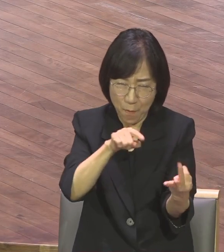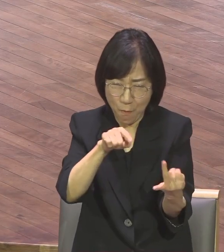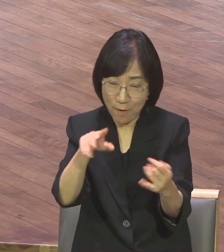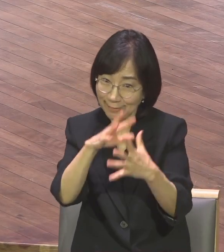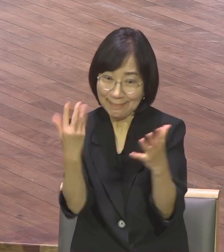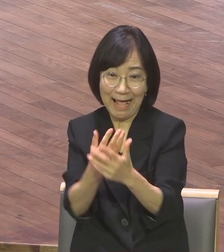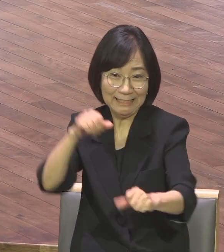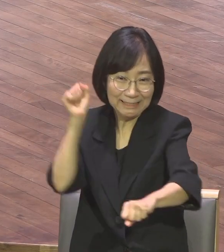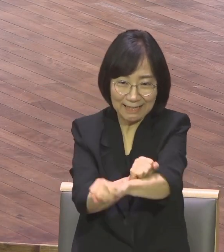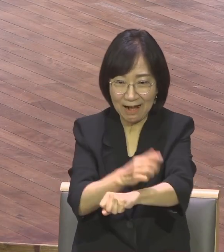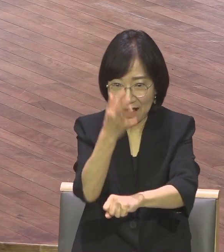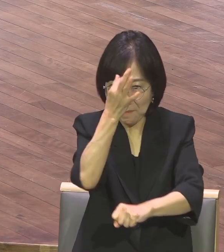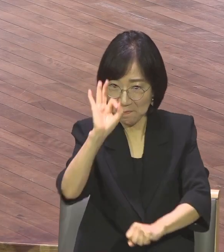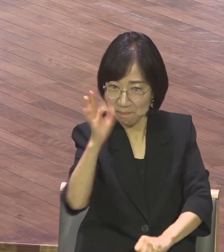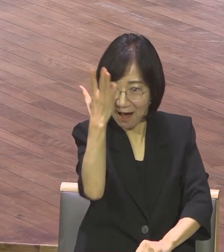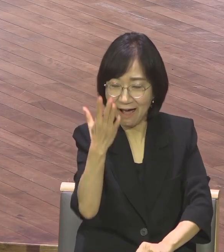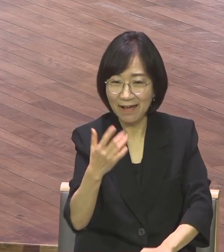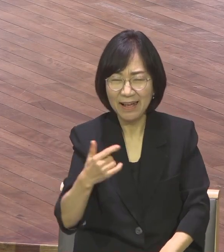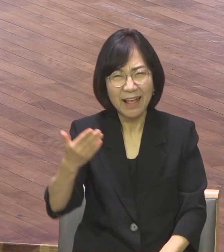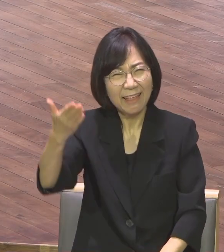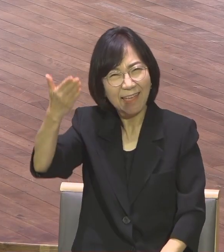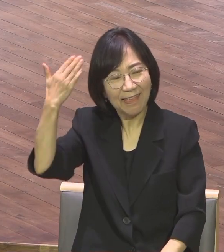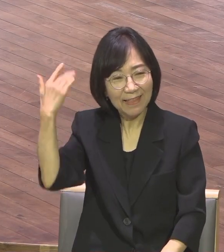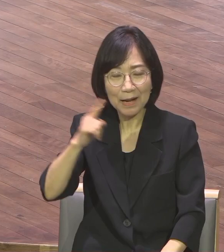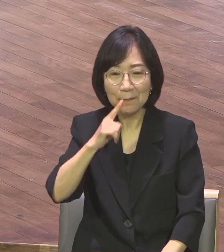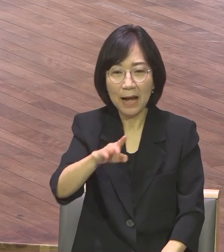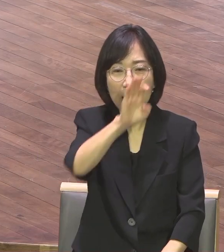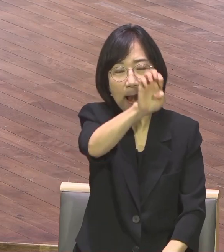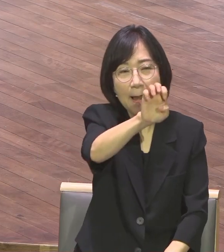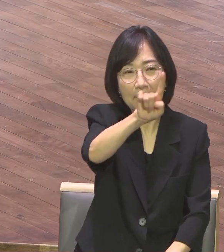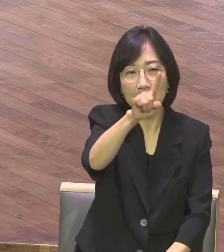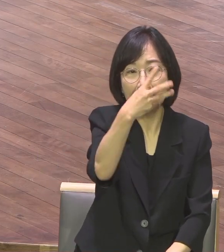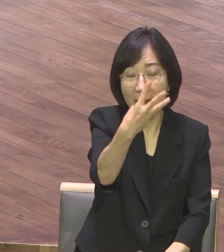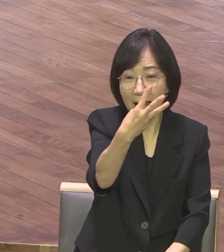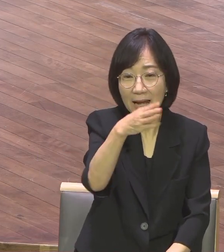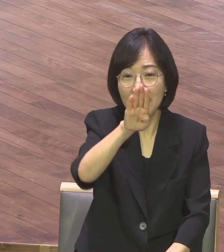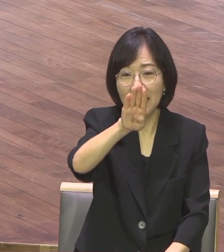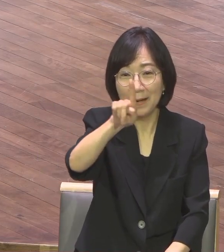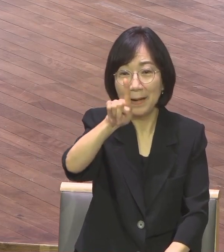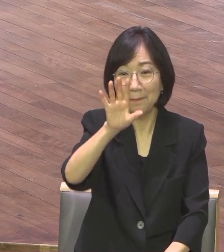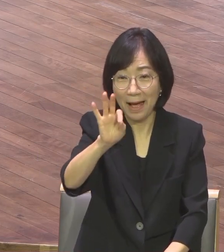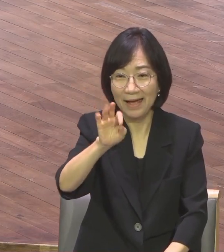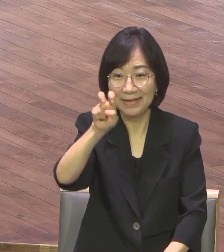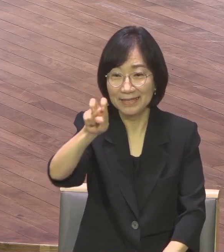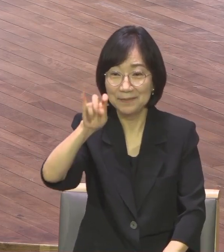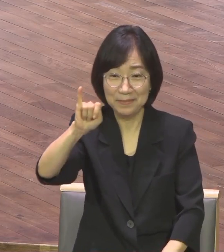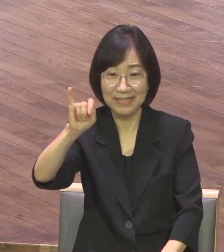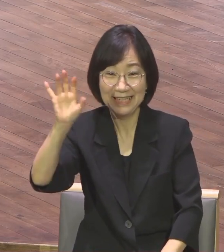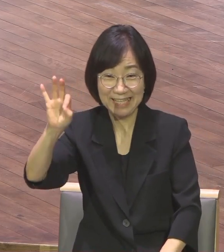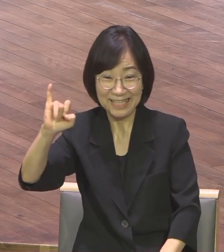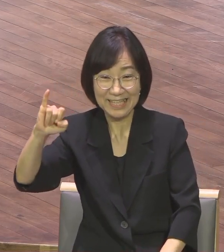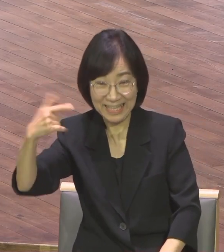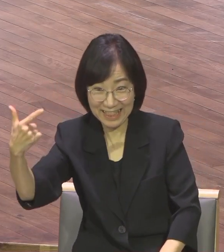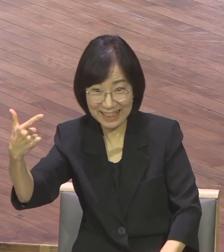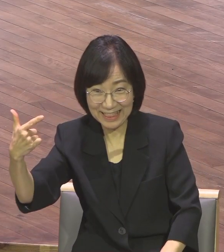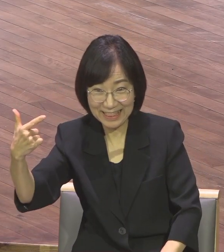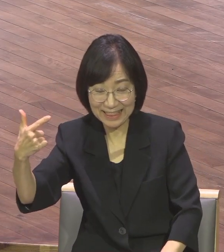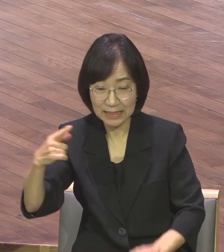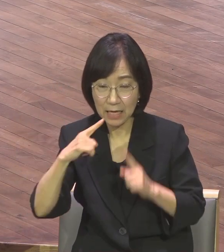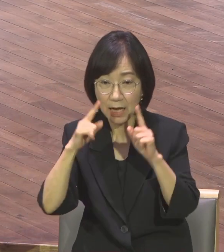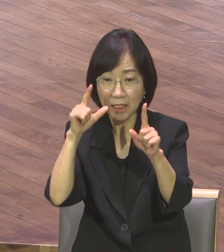예전에는 뭐라고 그랬냐, 팔방미인이다 그런 말했죠. 이것도 저거 다 잘하는 사람, 요즘 사기캐라